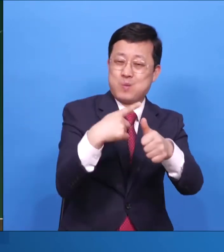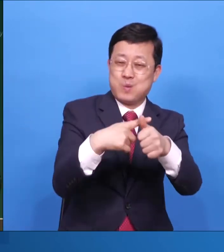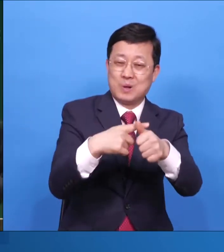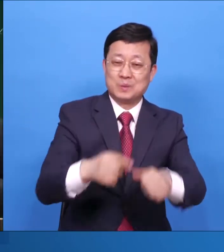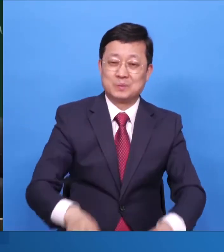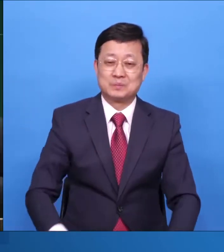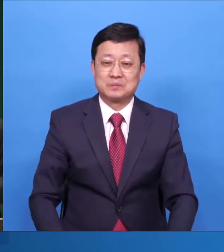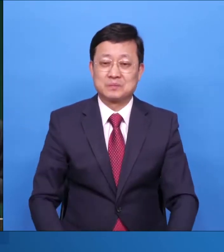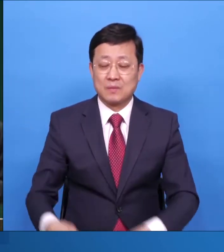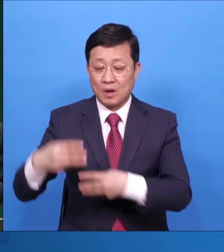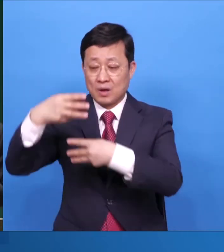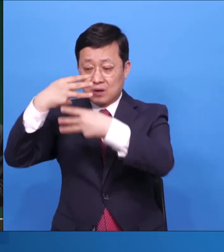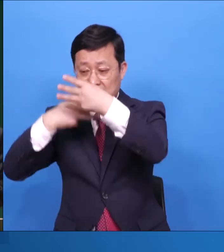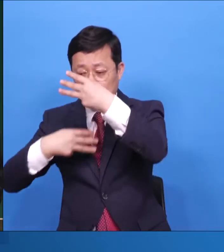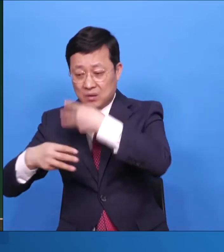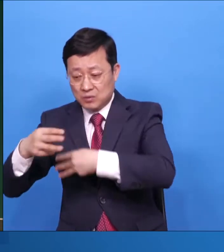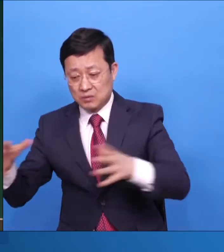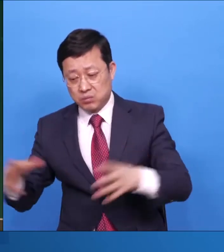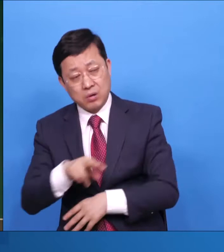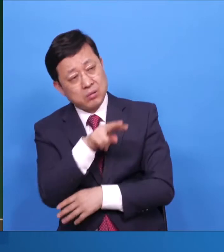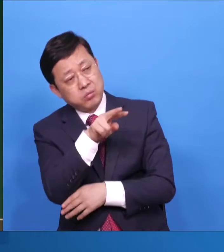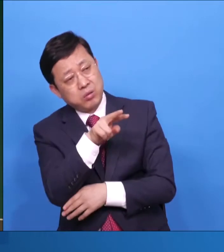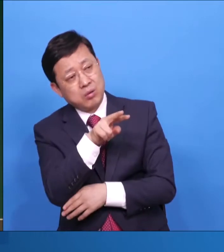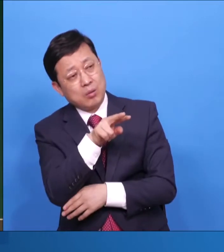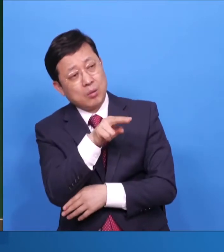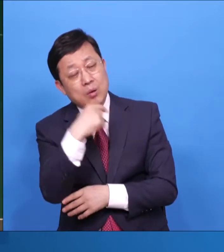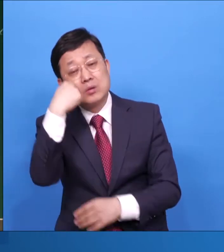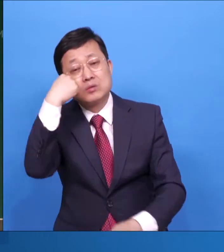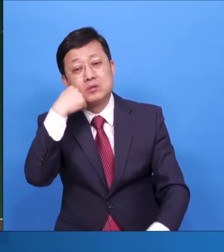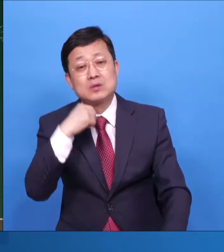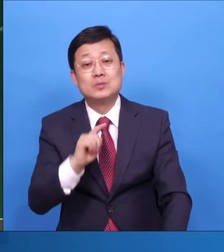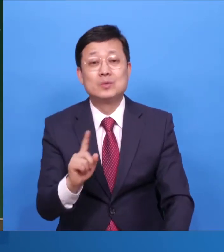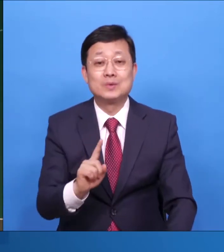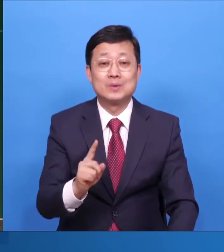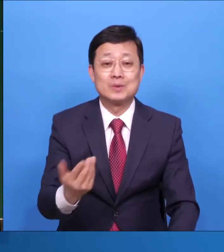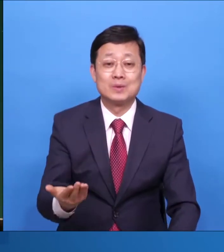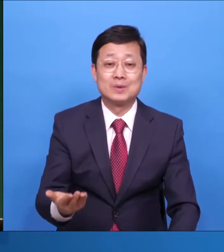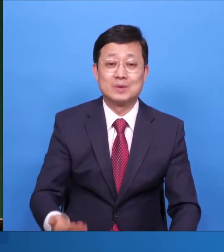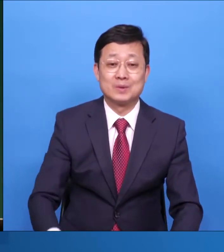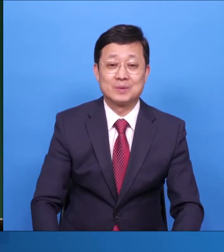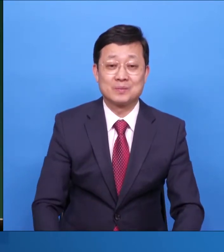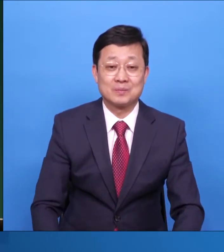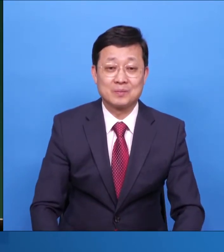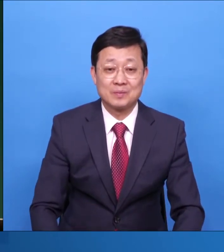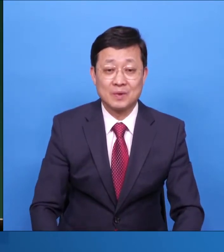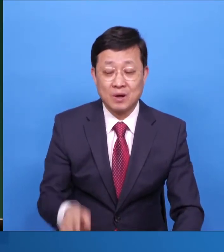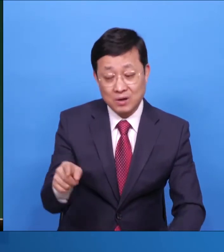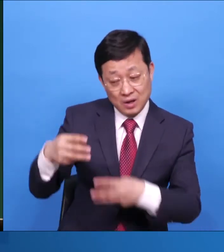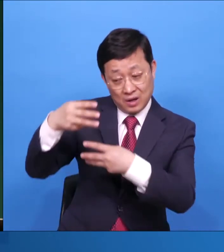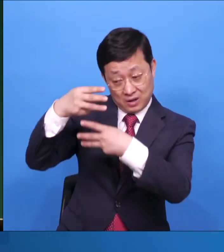렘드름들의 대학 들어가면 뭐가 나오느냐? Por eso ustedes remanentes cuando vayan a las universidades que van a ver aquí.